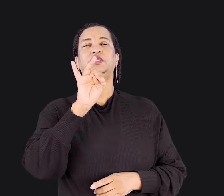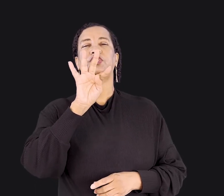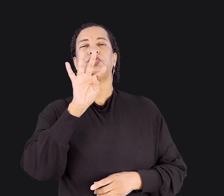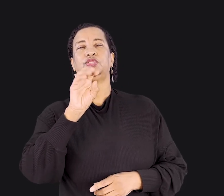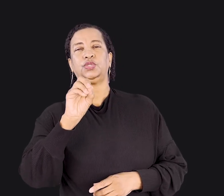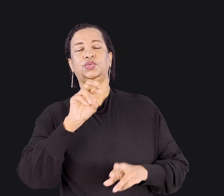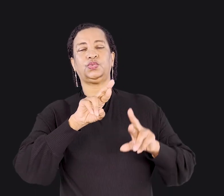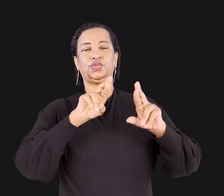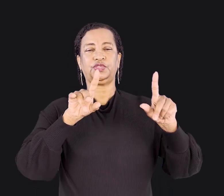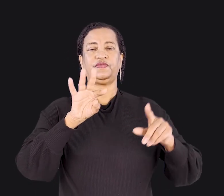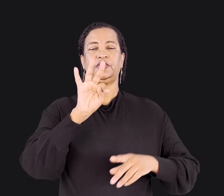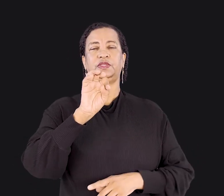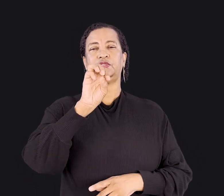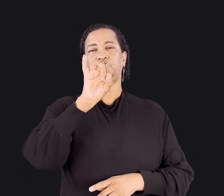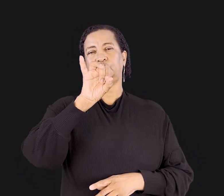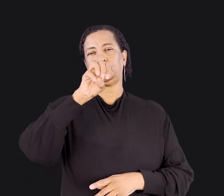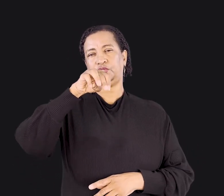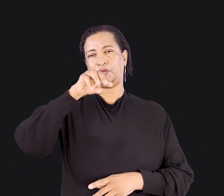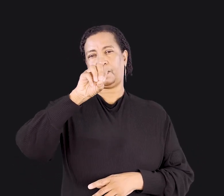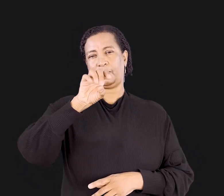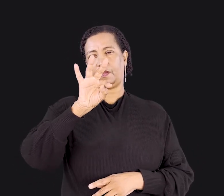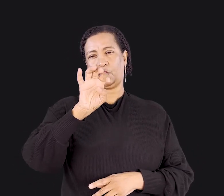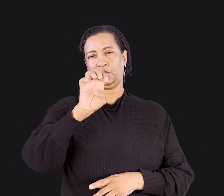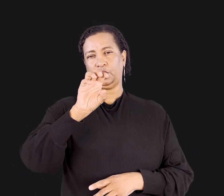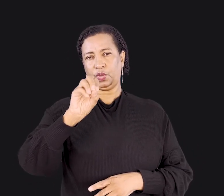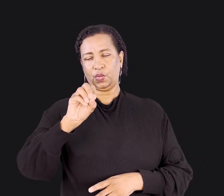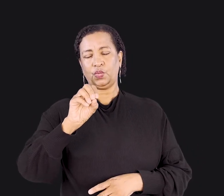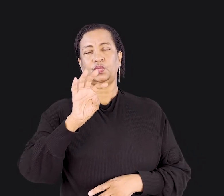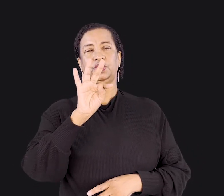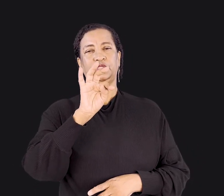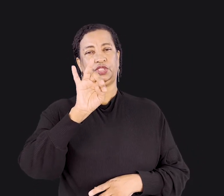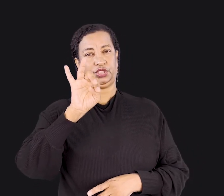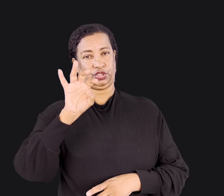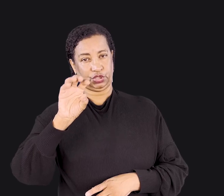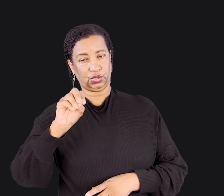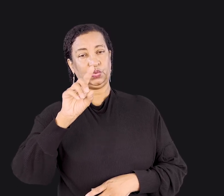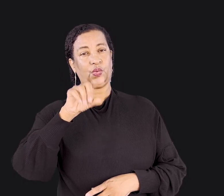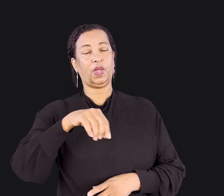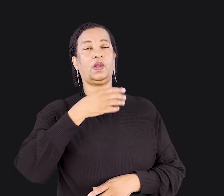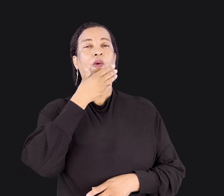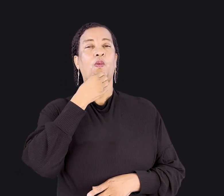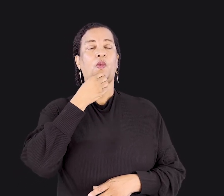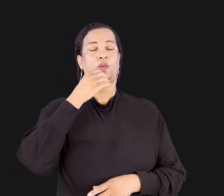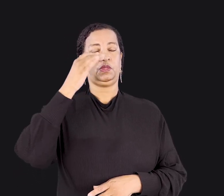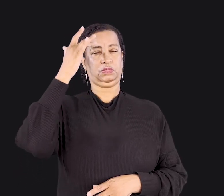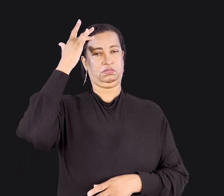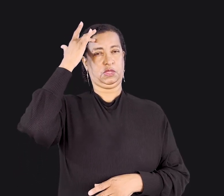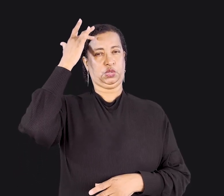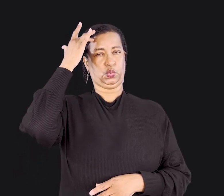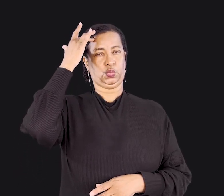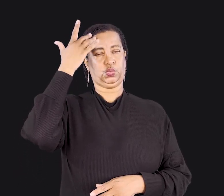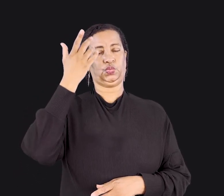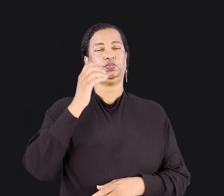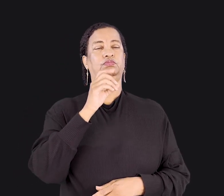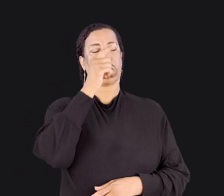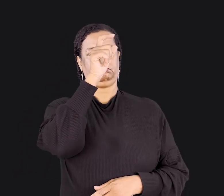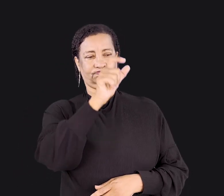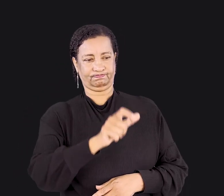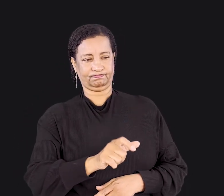Timóteo, Tito era um homem idoso, maduro. Paulo tinha muita confiança nele. Só mesmo uma pessoa de confiança